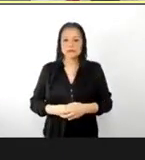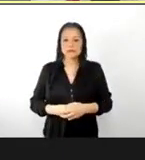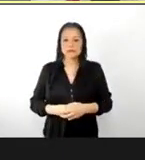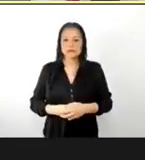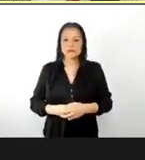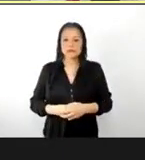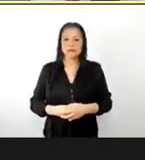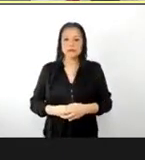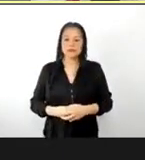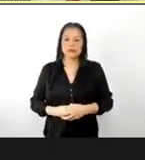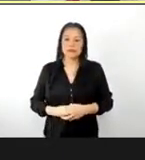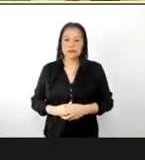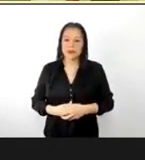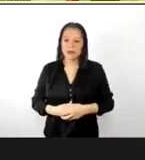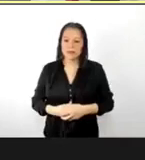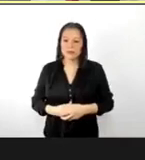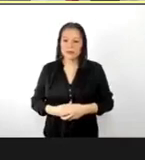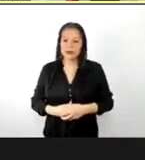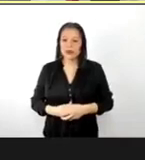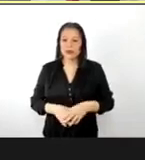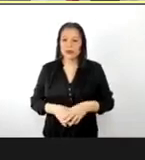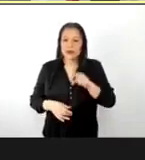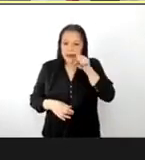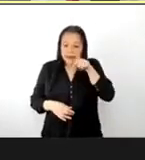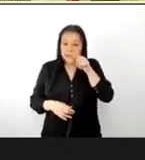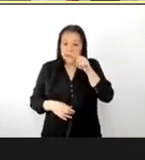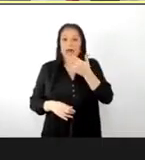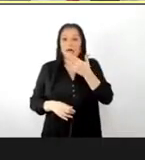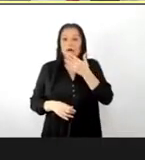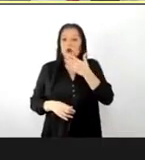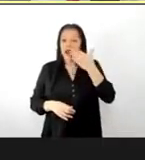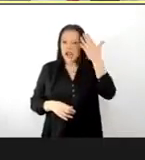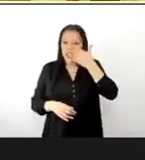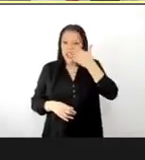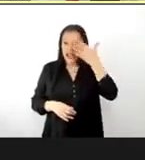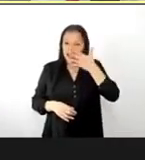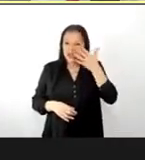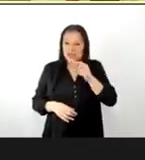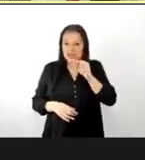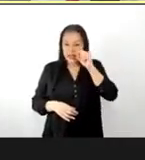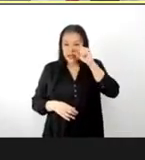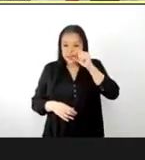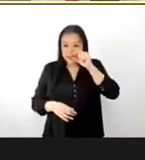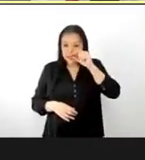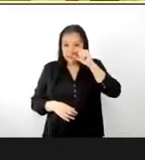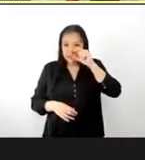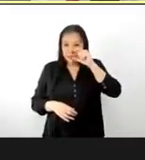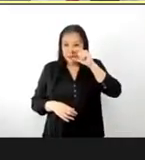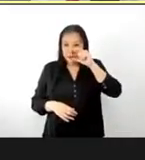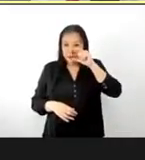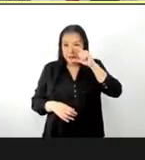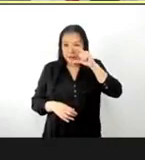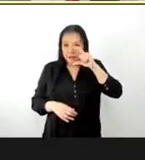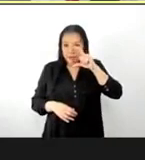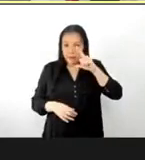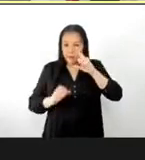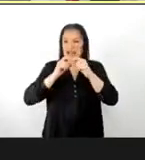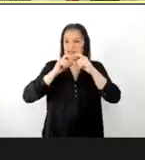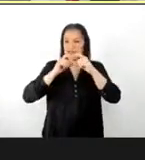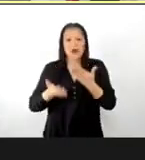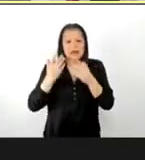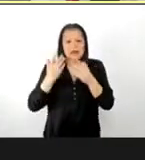que es de este tamaño, en vez de ser de este tamaño, ocupe todo esto. Ya es diferente ya. O que este negrito no esté negrito